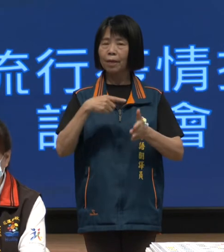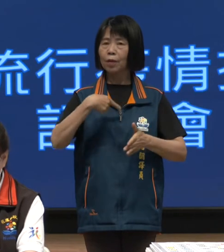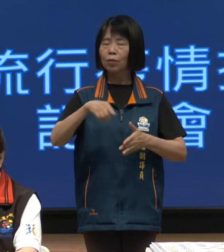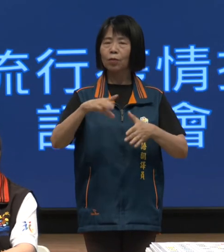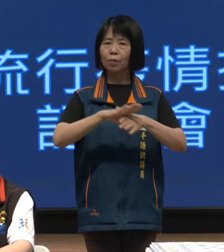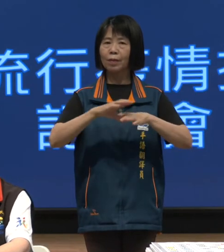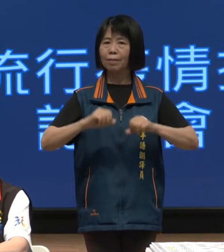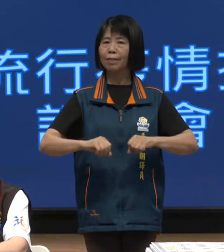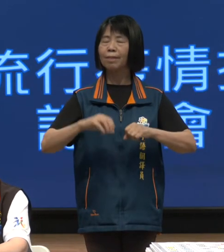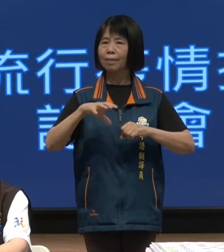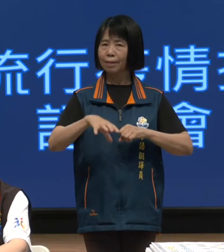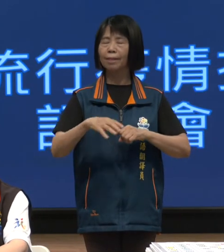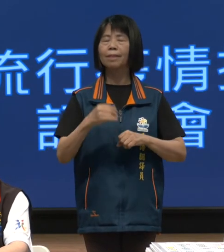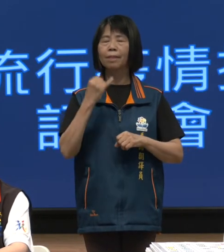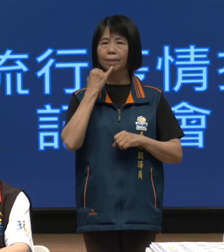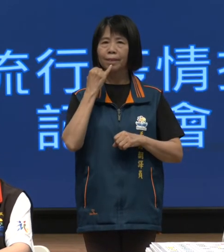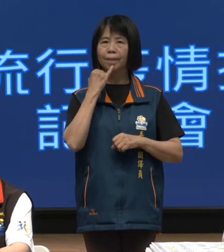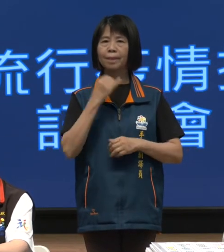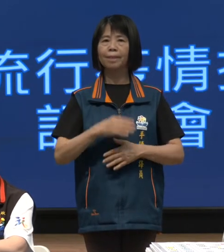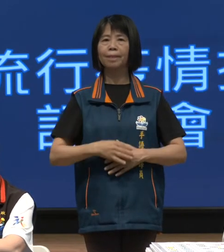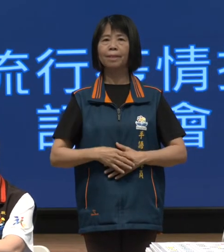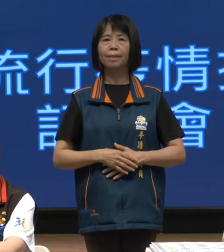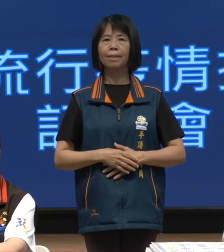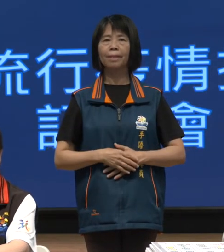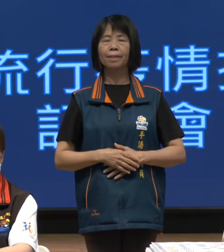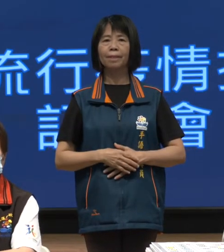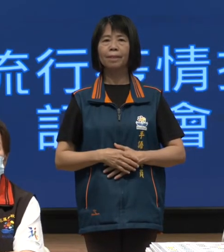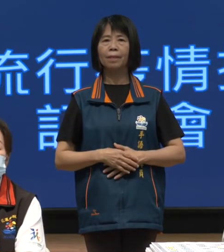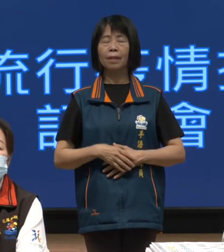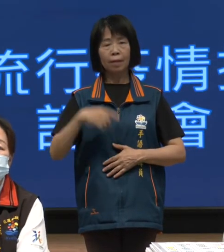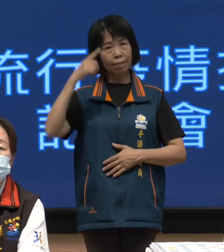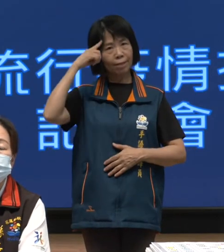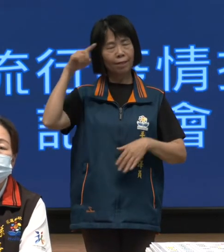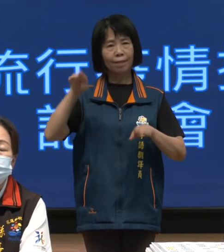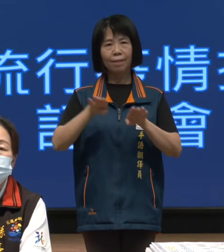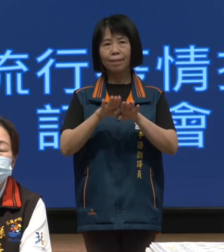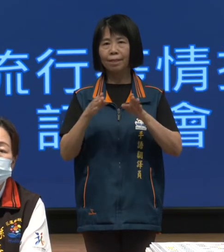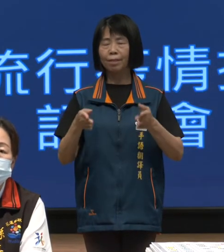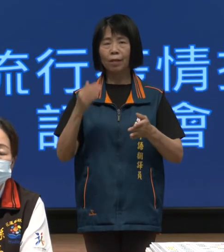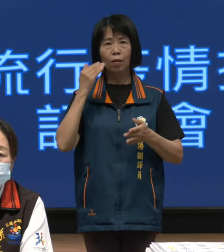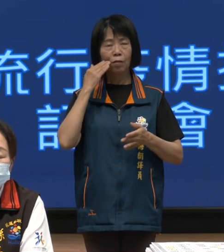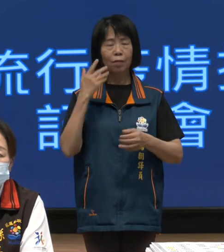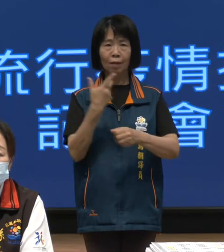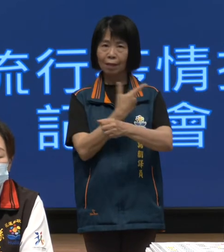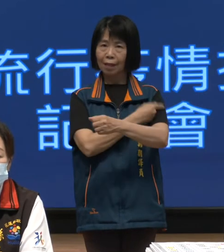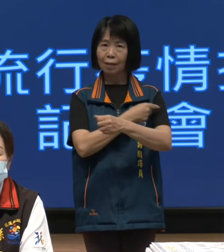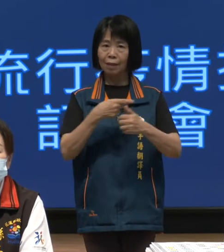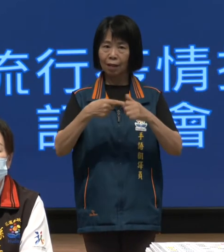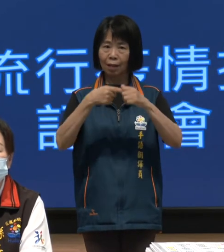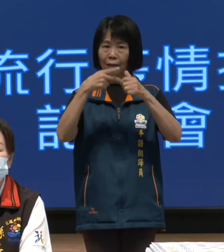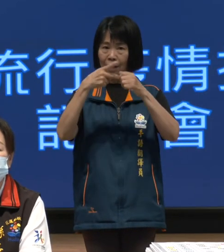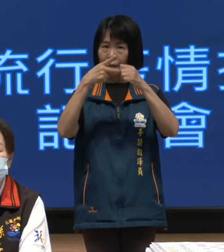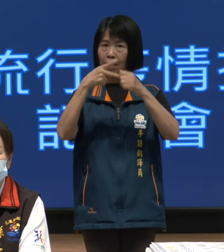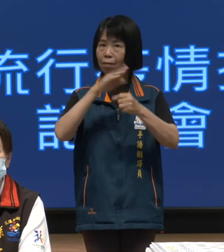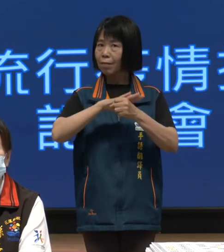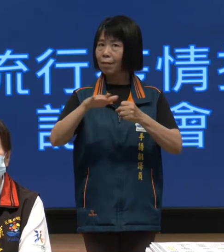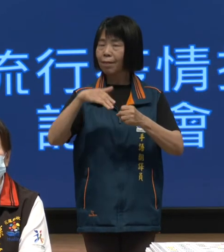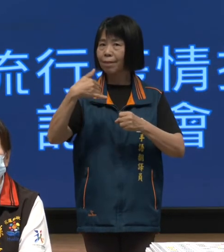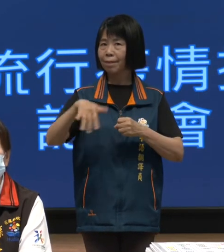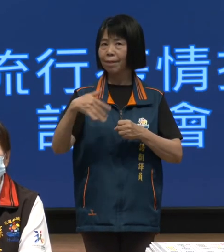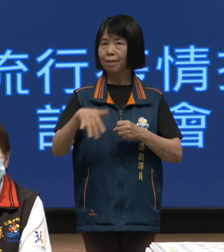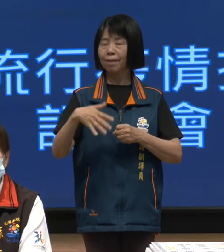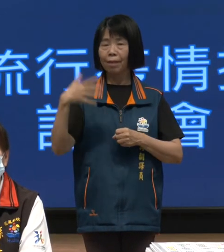站，打满两剂再到文件站。所以明天开始，如果尚未打满两剂的我们的长